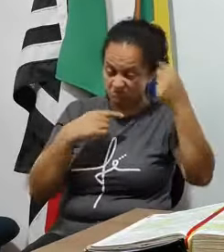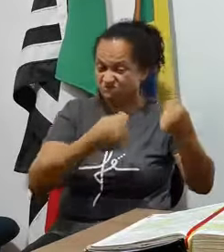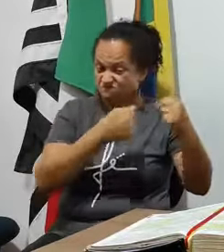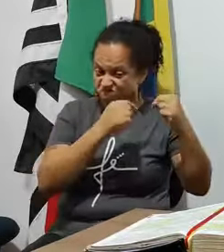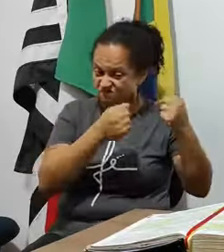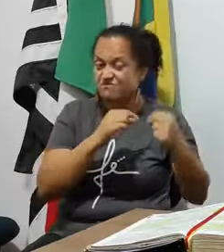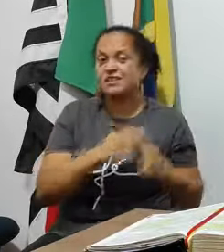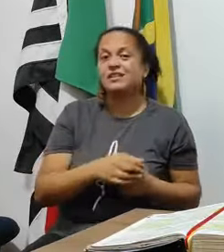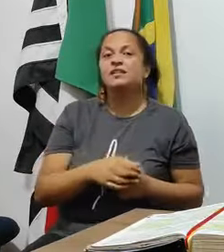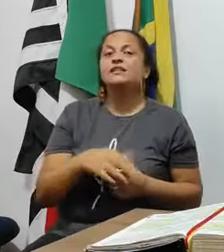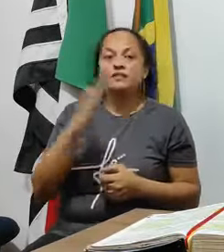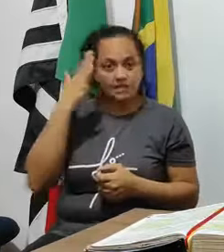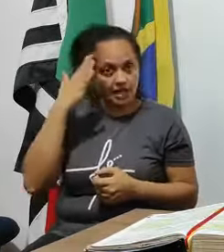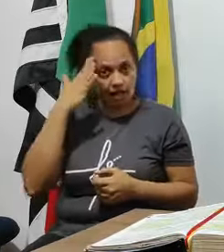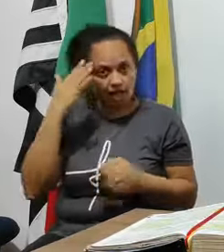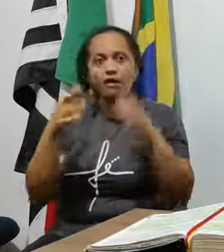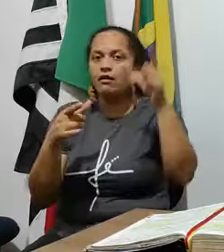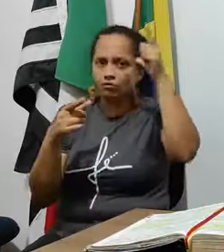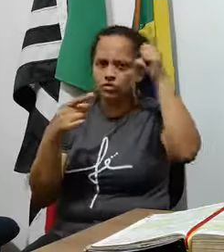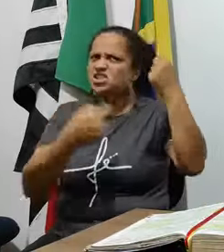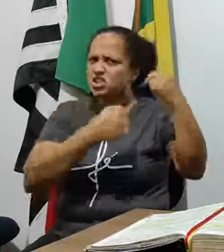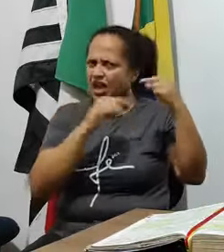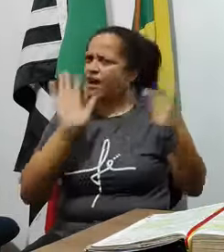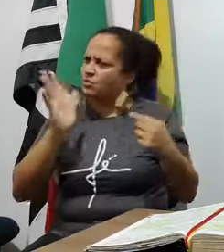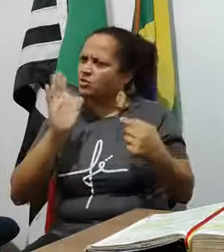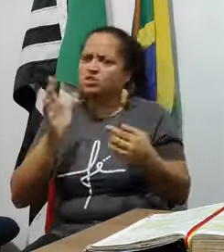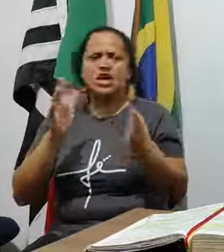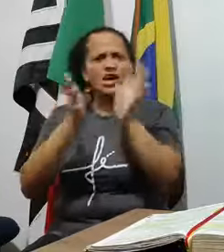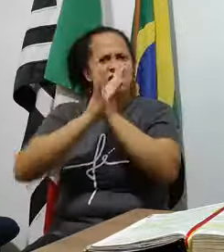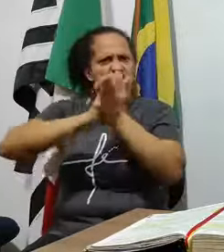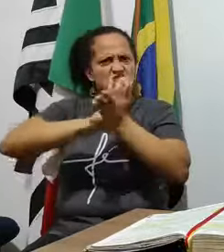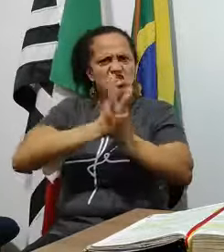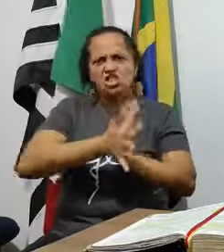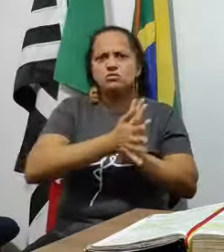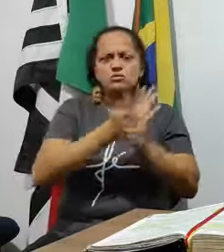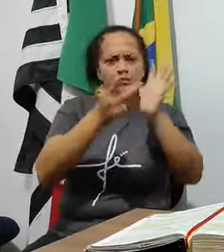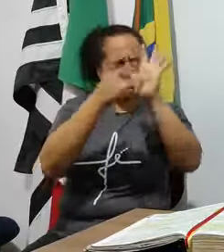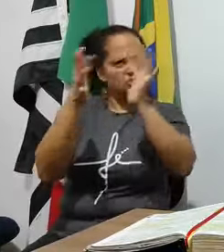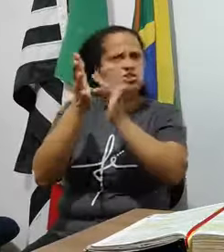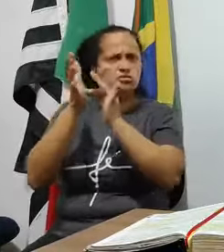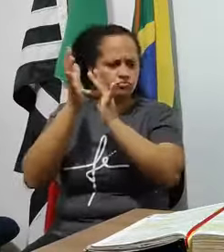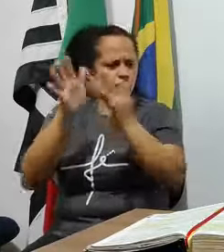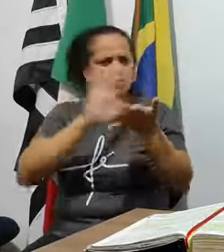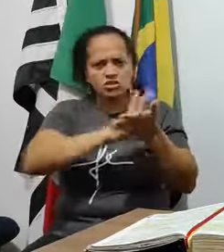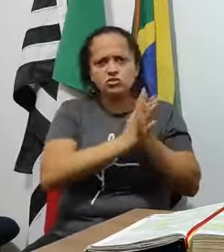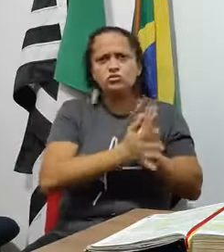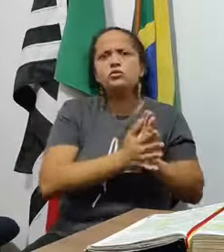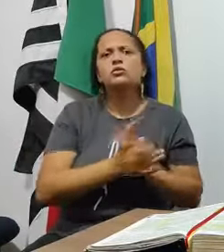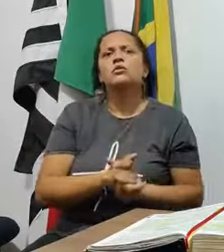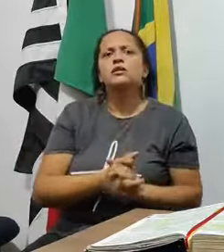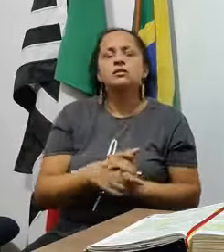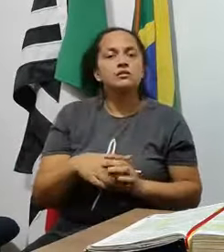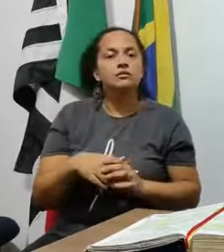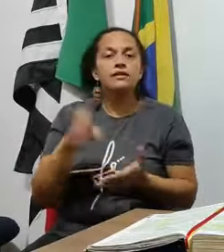derrotado, despojado e reduzido a nada por Jesus, conforme Paulo declara em